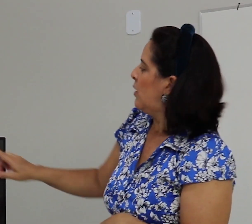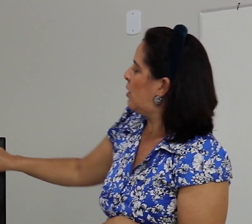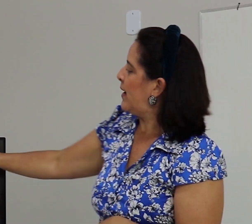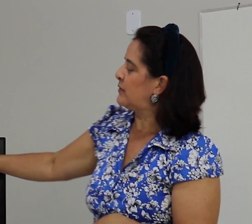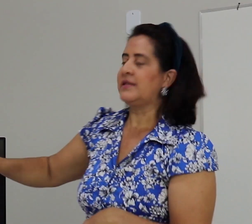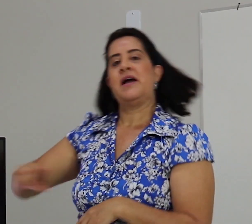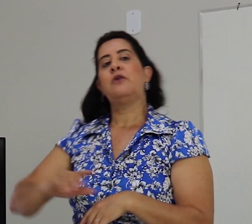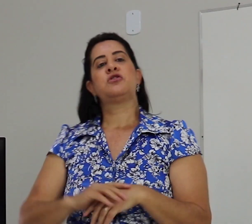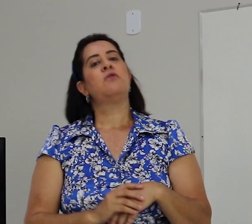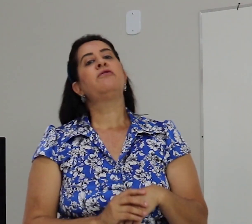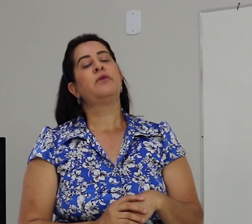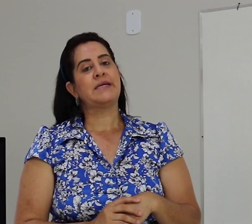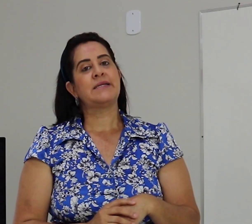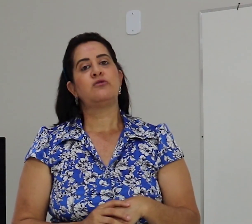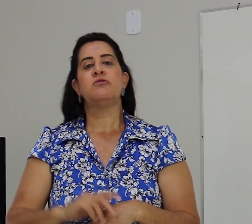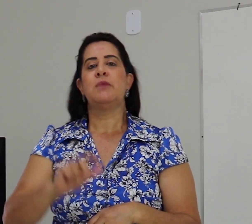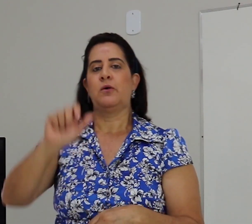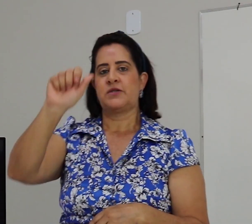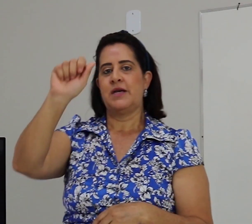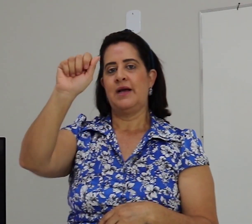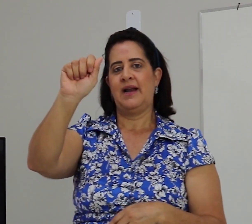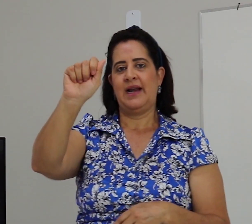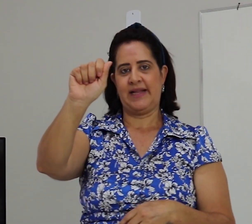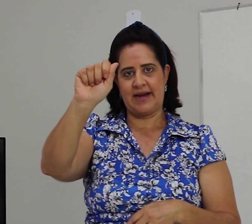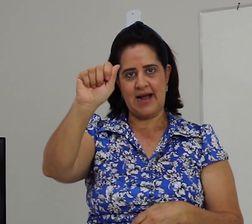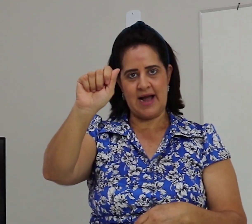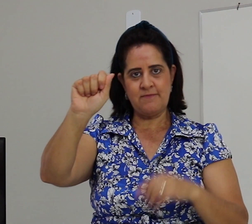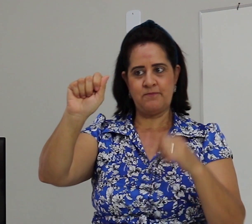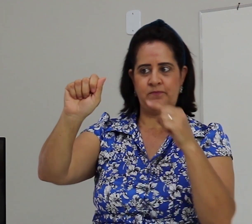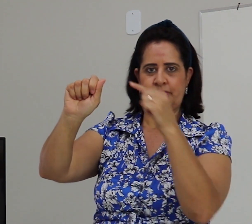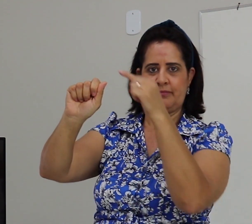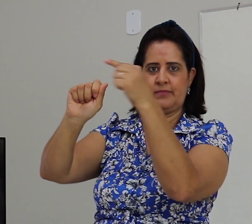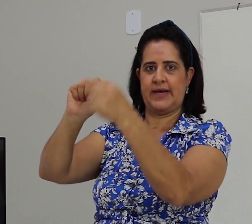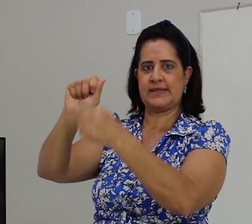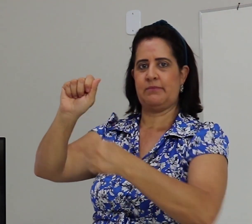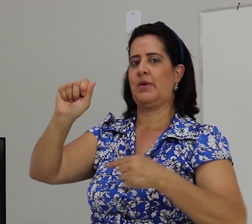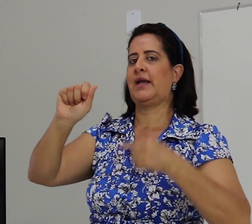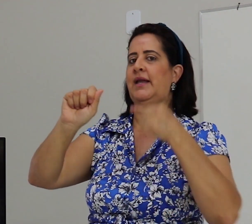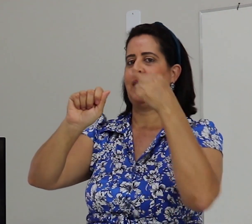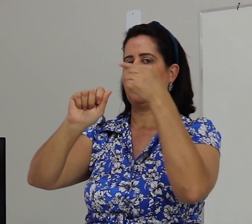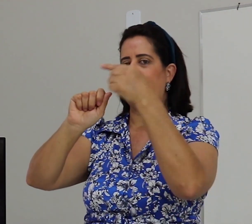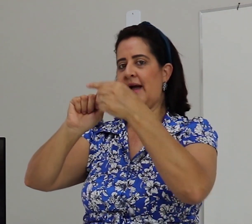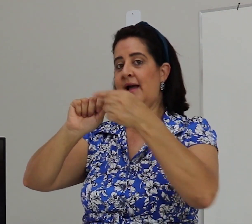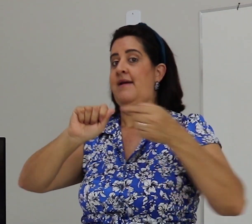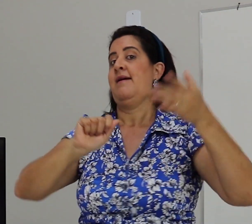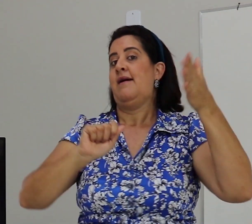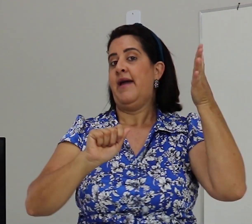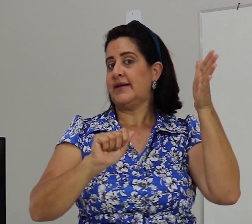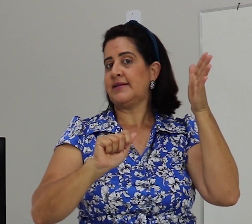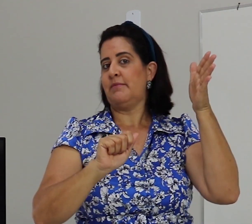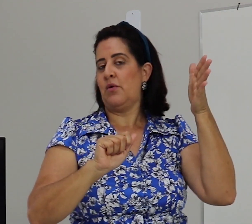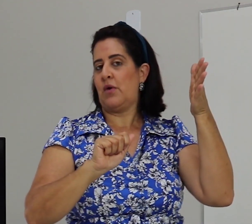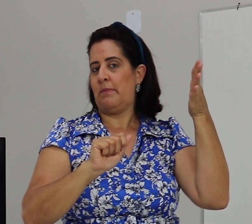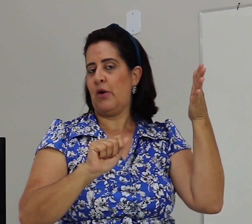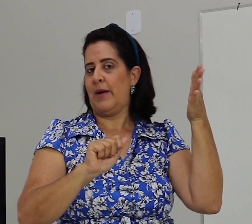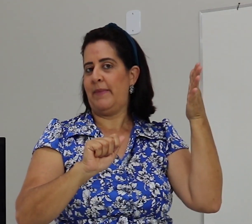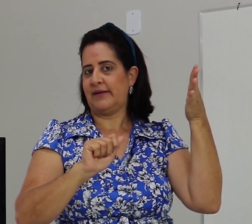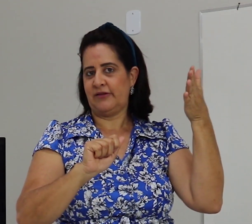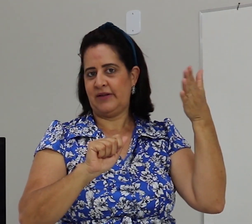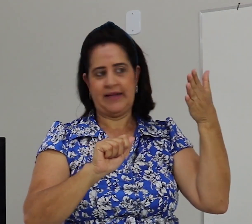como é o sinal de configuração de mãos? Letra A, essa mão aqui na letra A, essa mão com a palma aberta virada